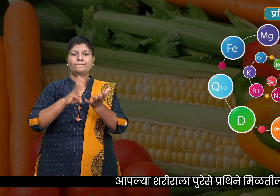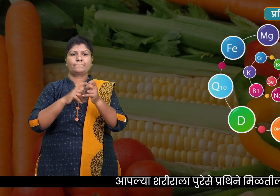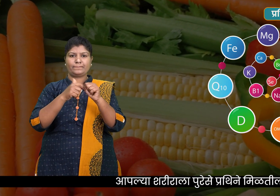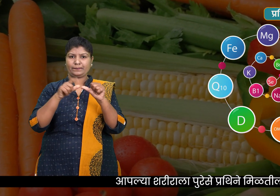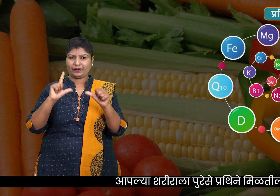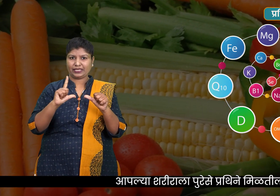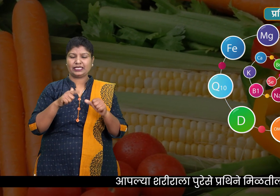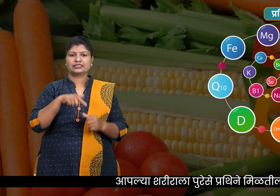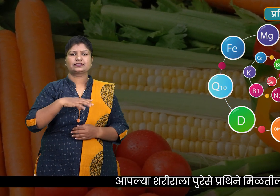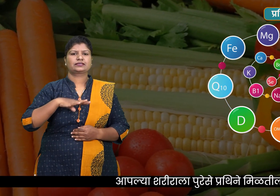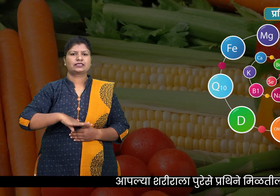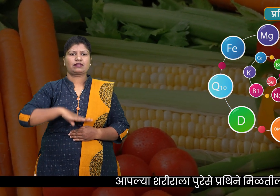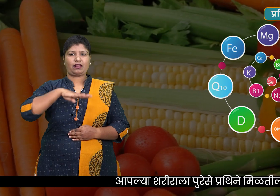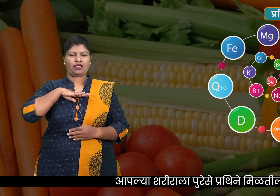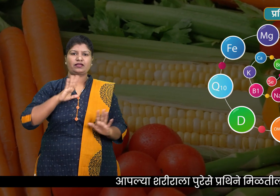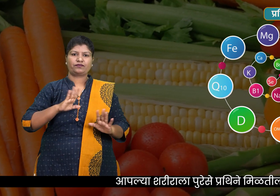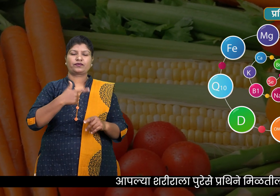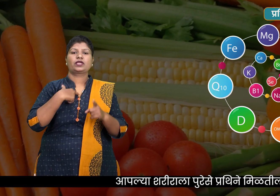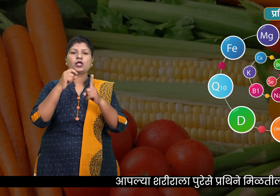आपल्या शरीराला पुरेसे प्रथिने मिळतील.